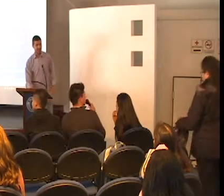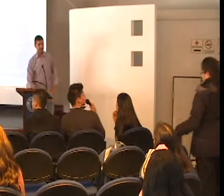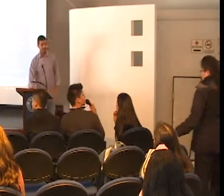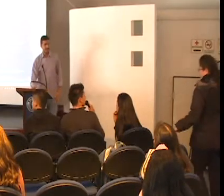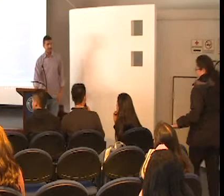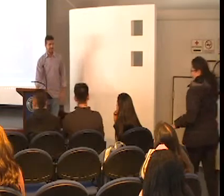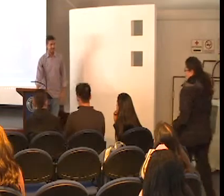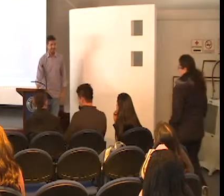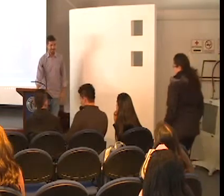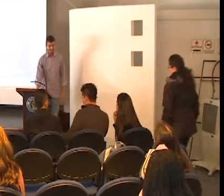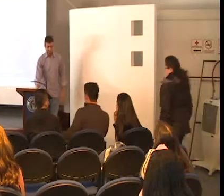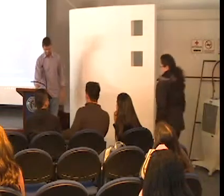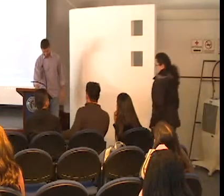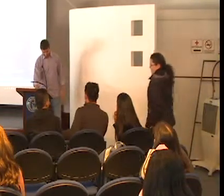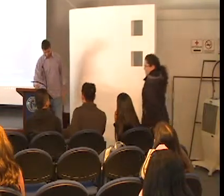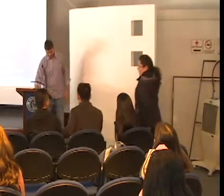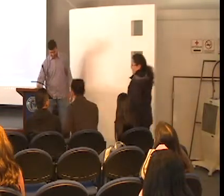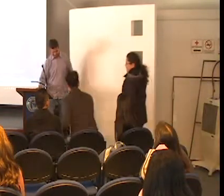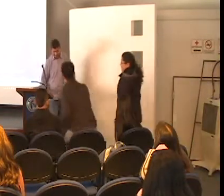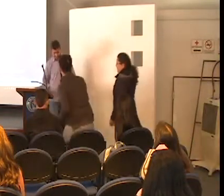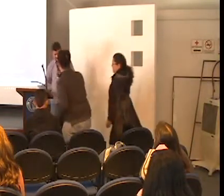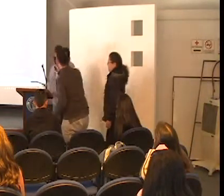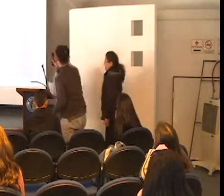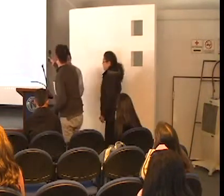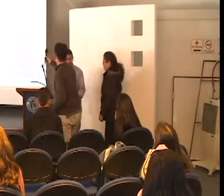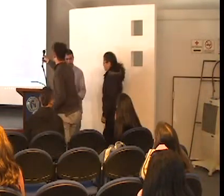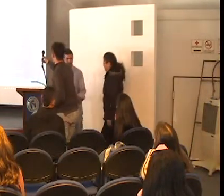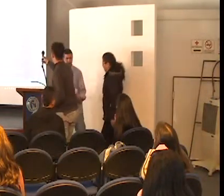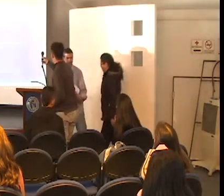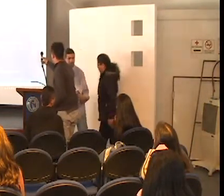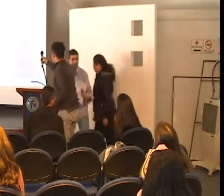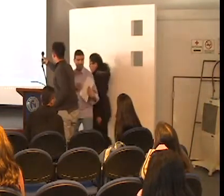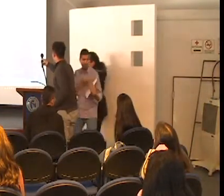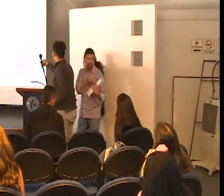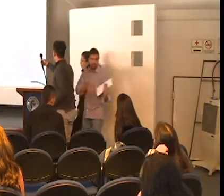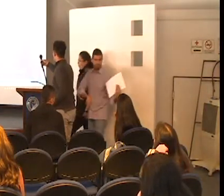Ella es la responsable de la intervención. Muy